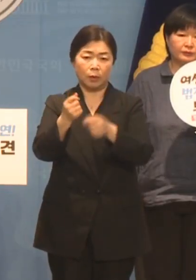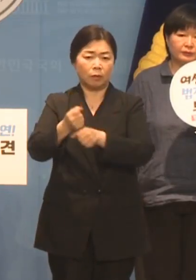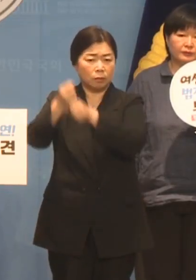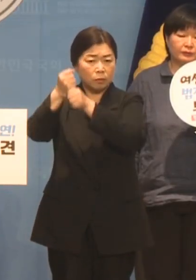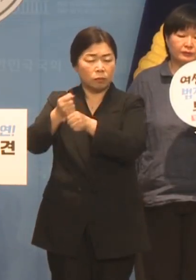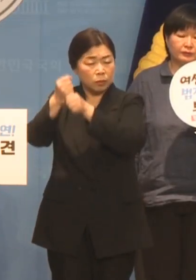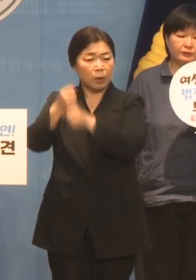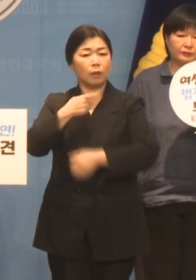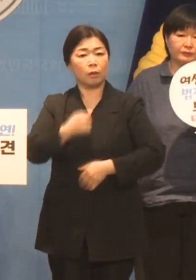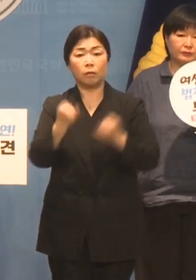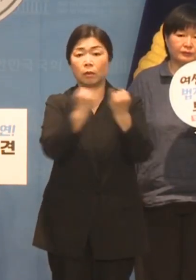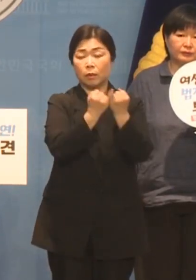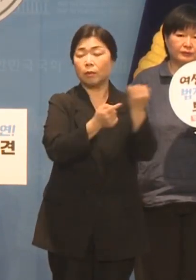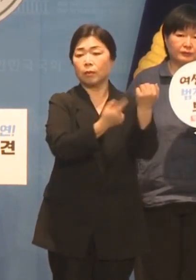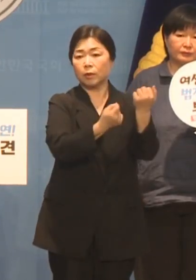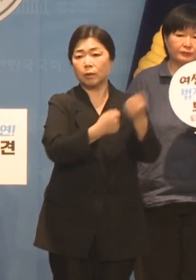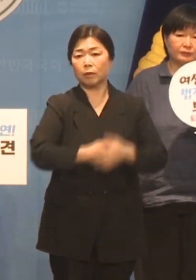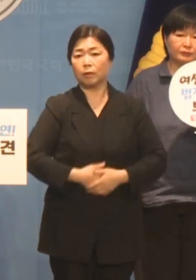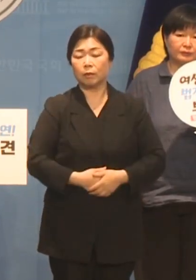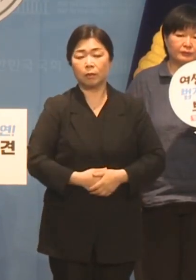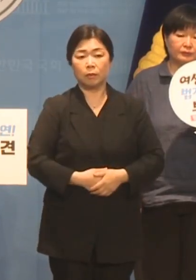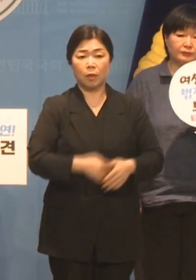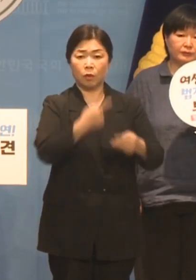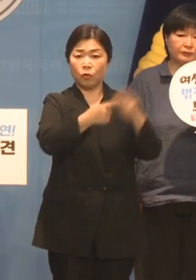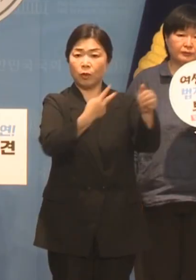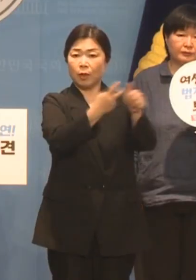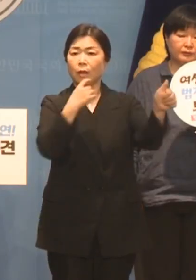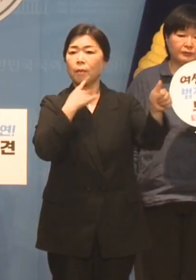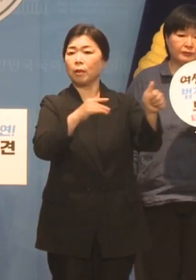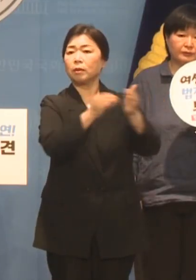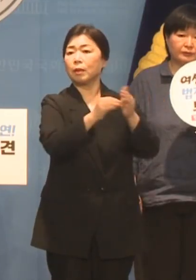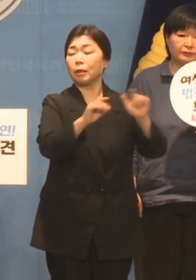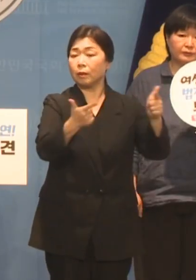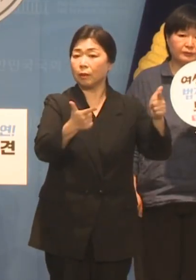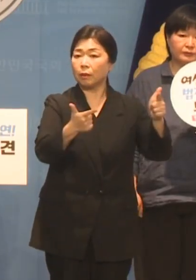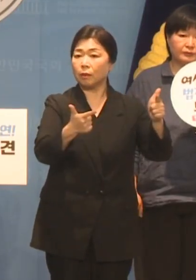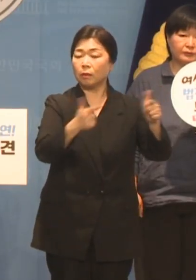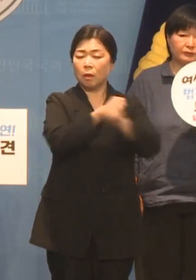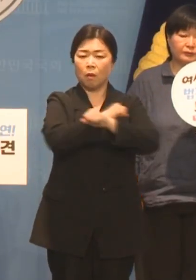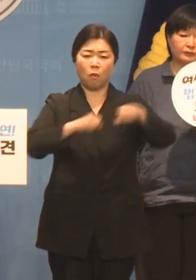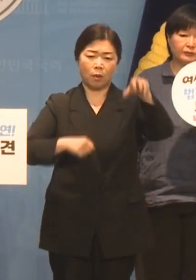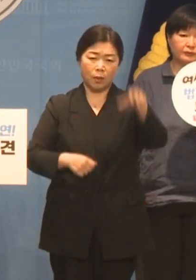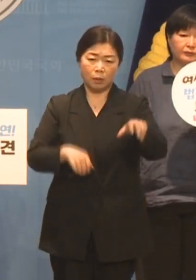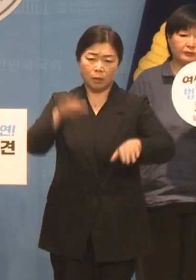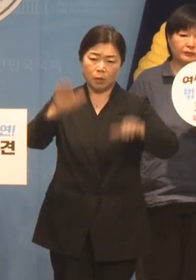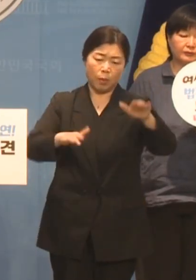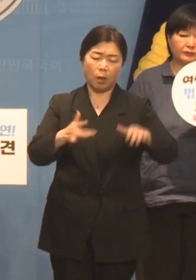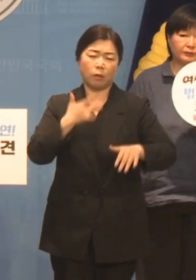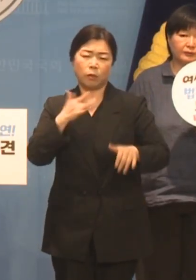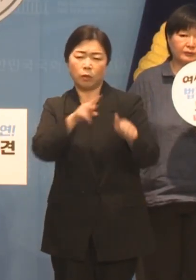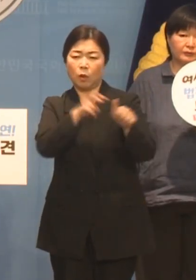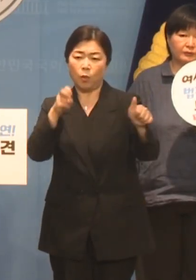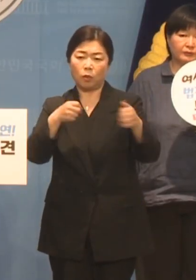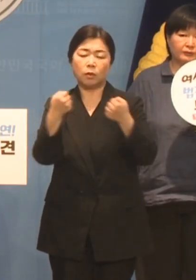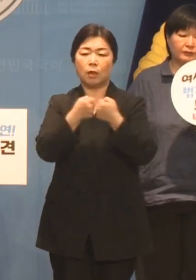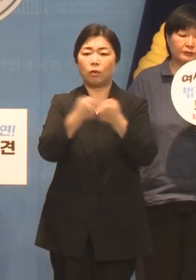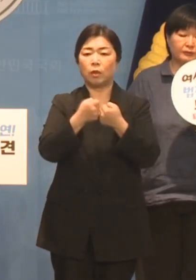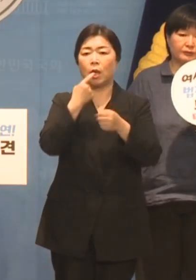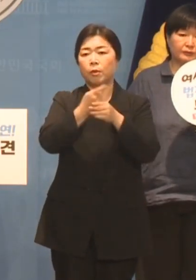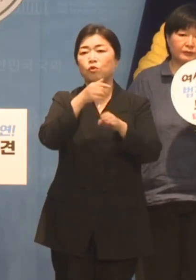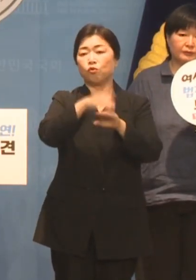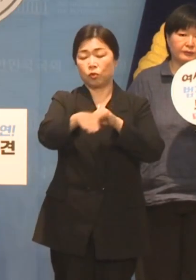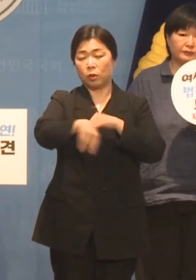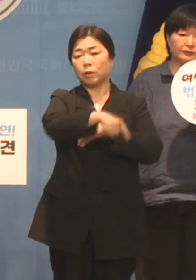윤석열 탄핵에 머무르지 않았습니다. 광장은 차별과 혐오에 맞서는 민주주의 광장이었고